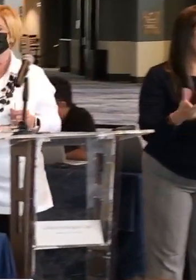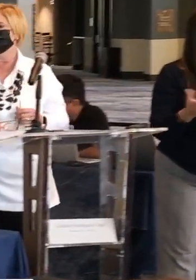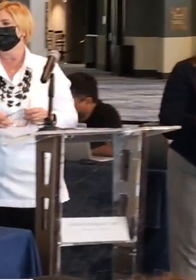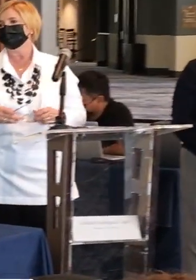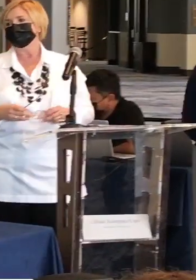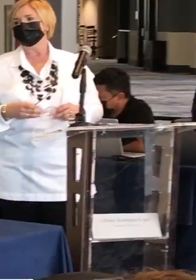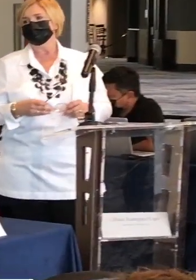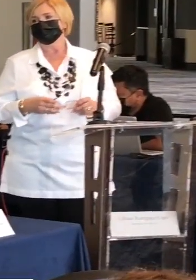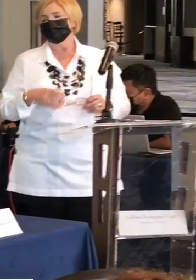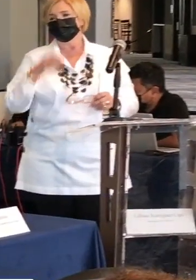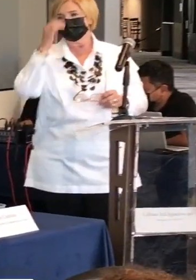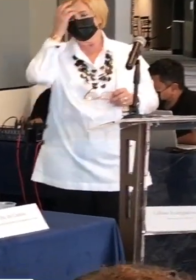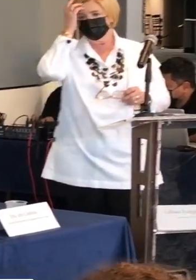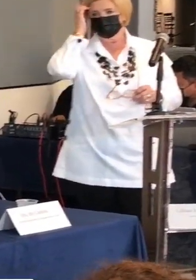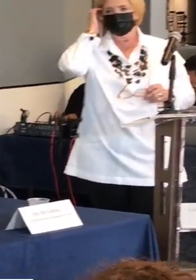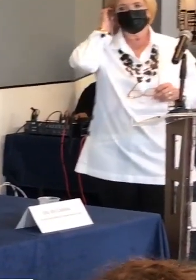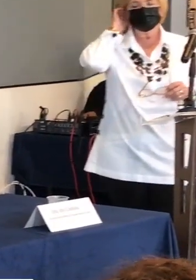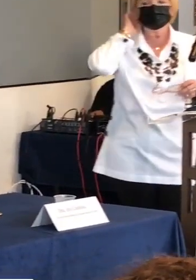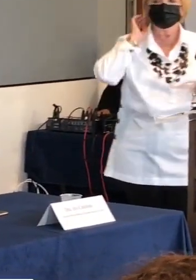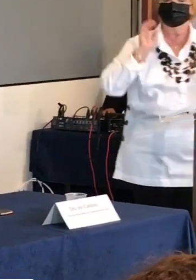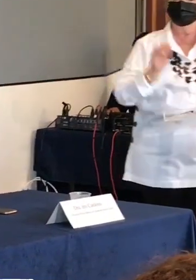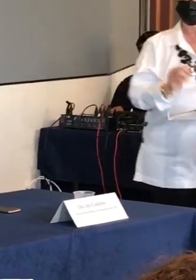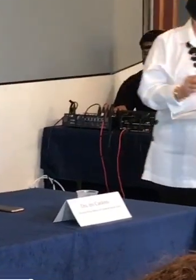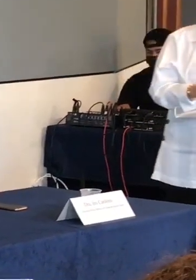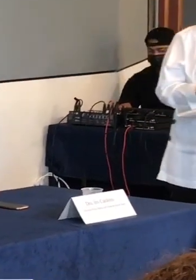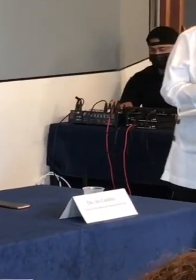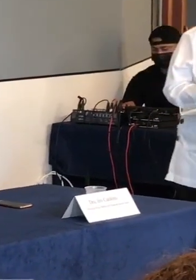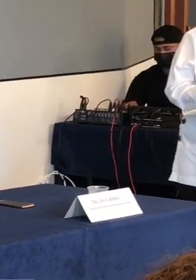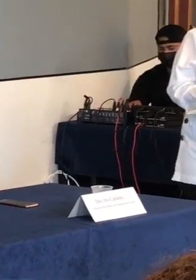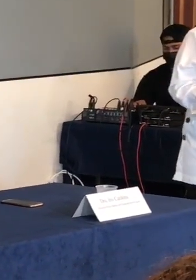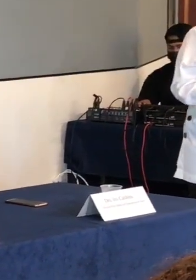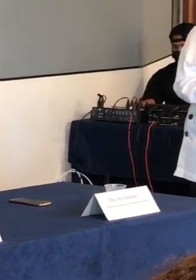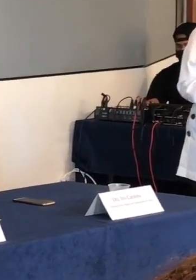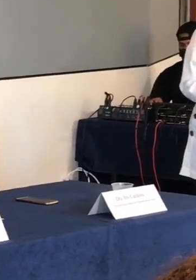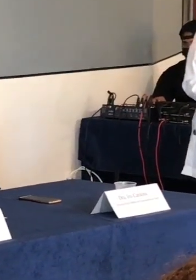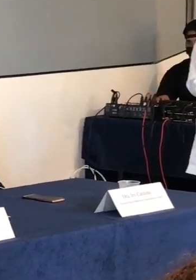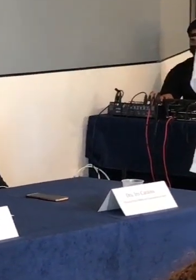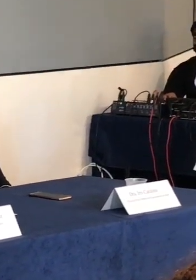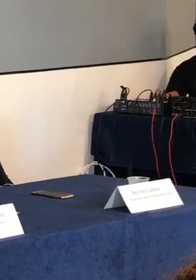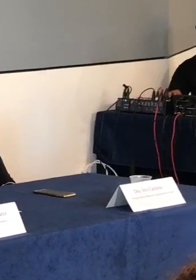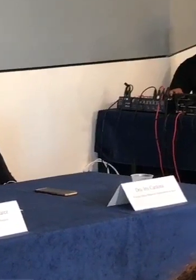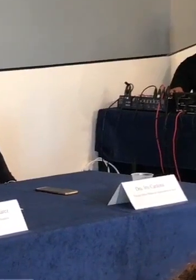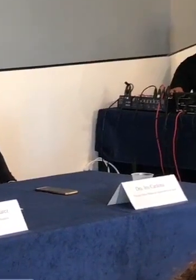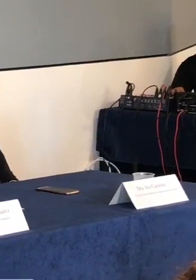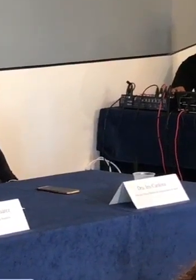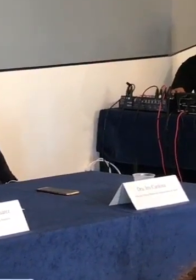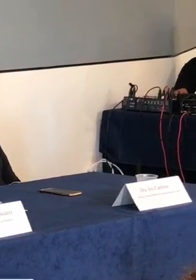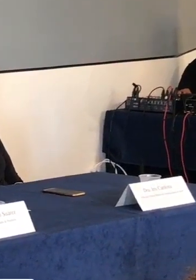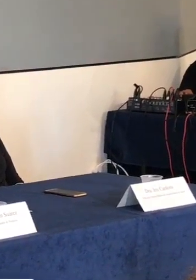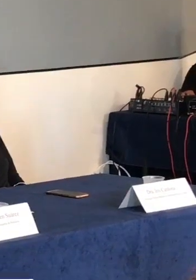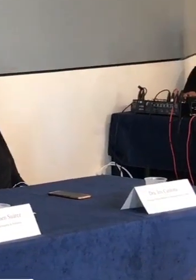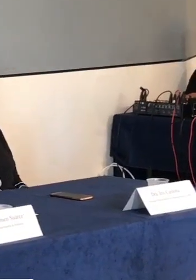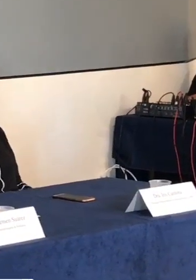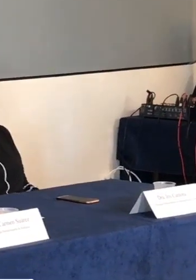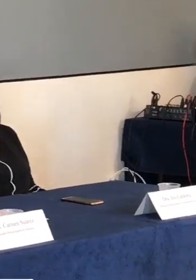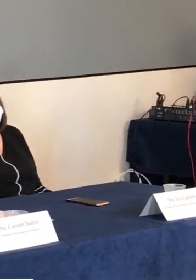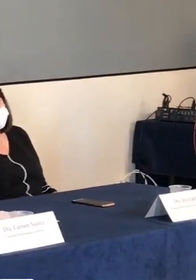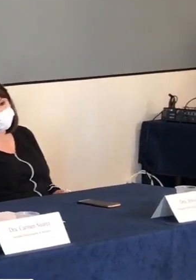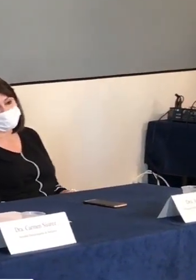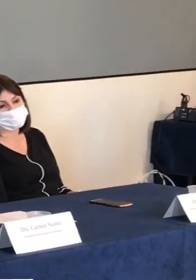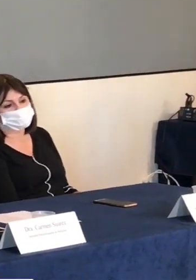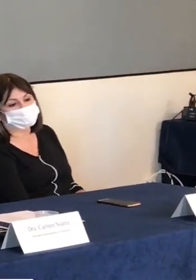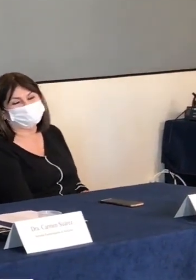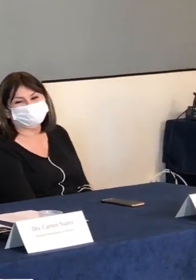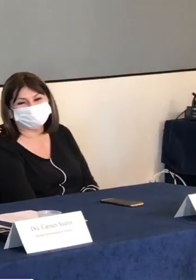buenos días y muchas gracias por estar aquí y acompañarnos en nuestra convención número 69, a quien le dedicamos con gran orgullo a